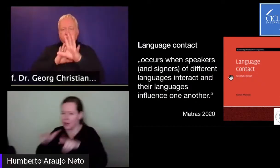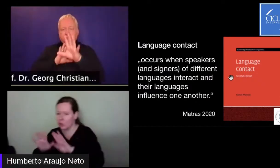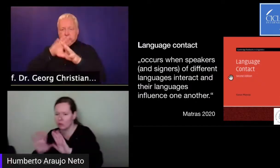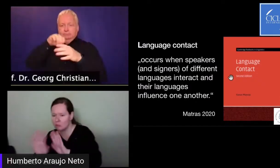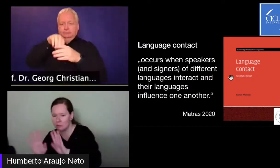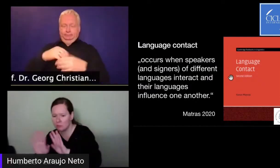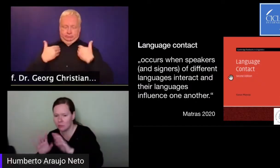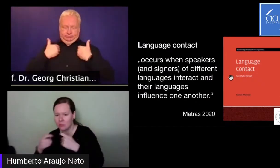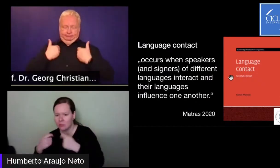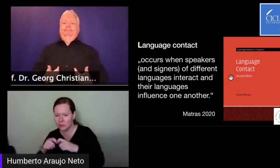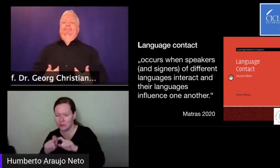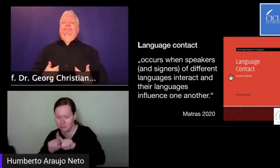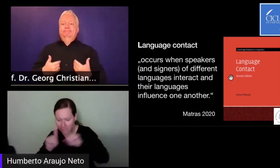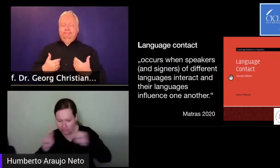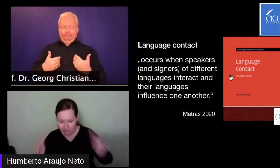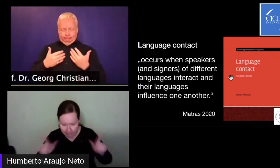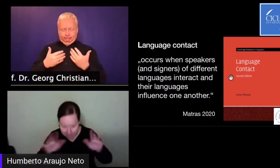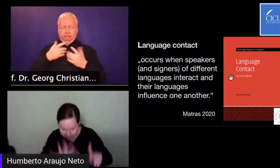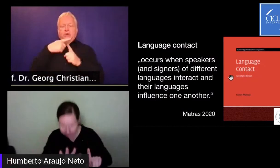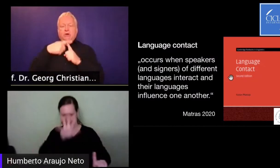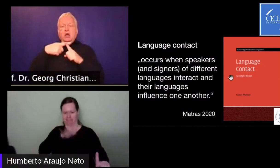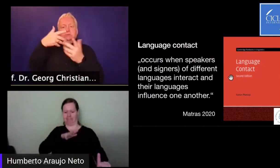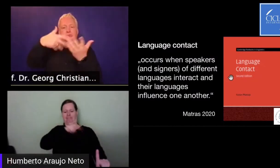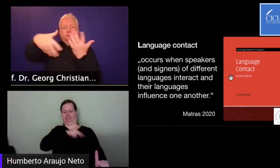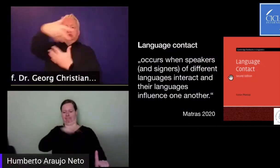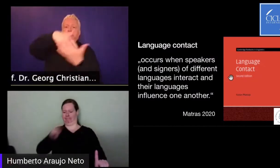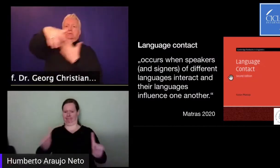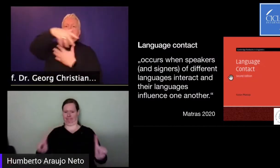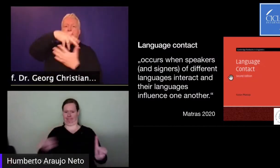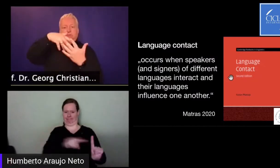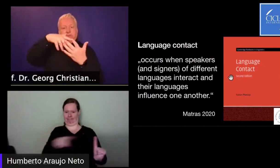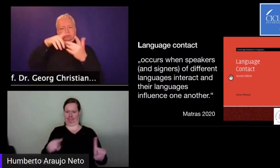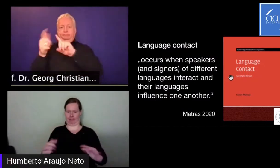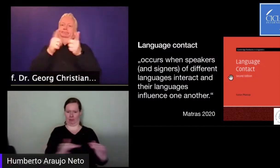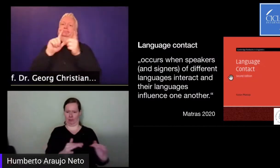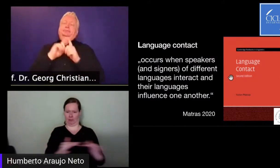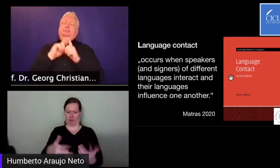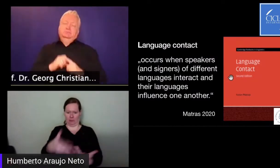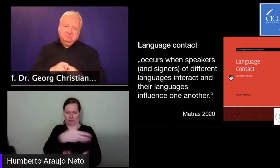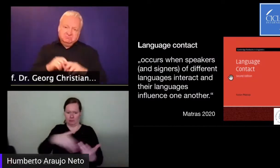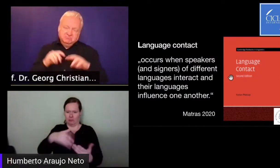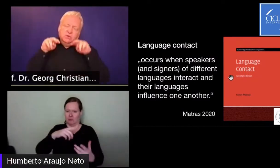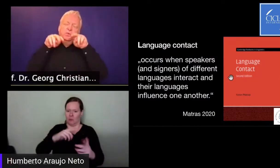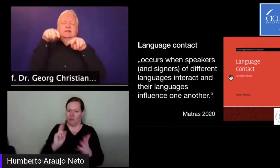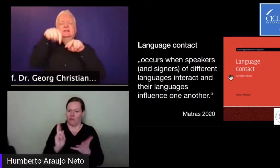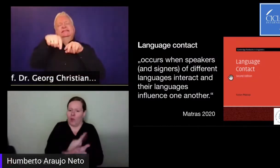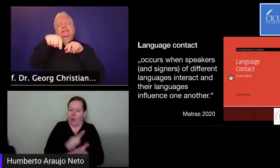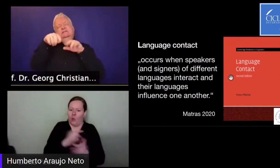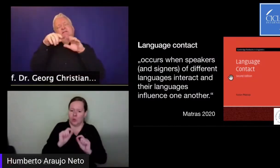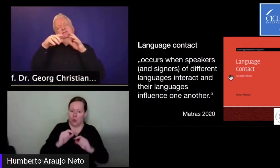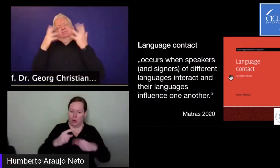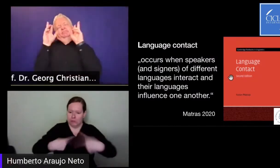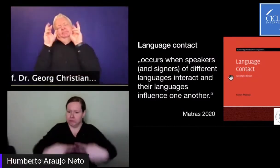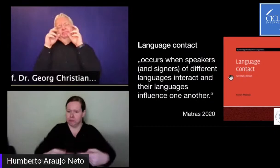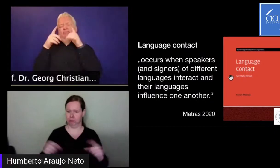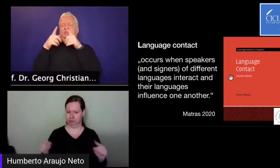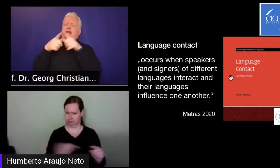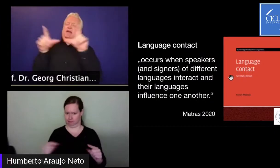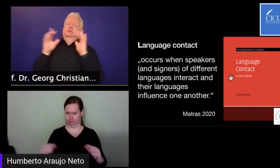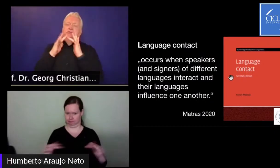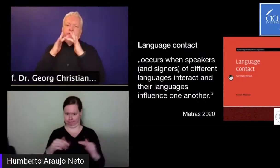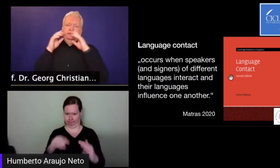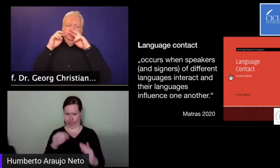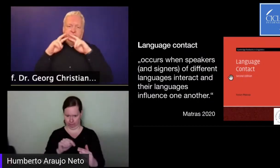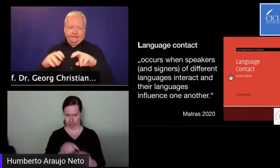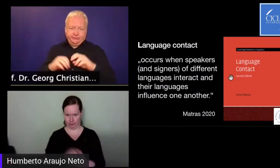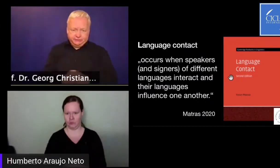Então, a questão das línguas em contato não diz respeito a uma língua X ou Y, mas ao funcionamento dessas